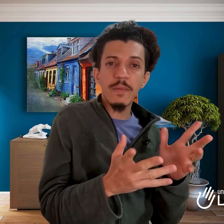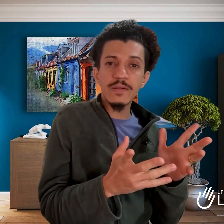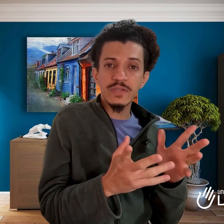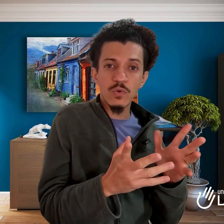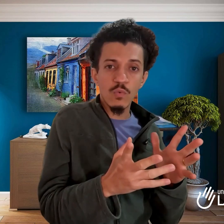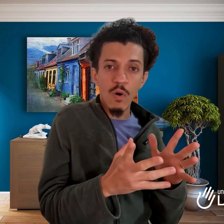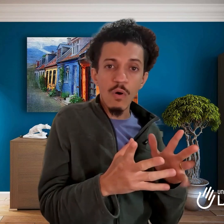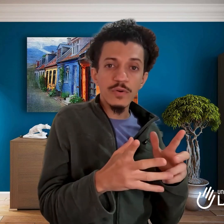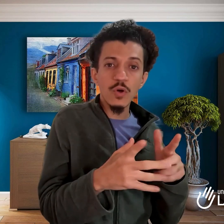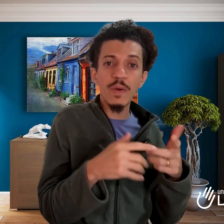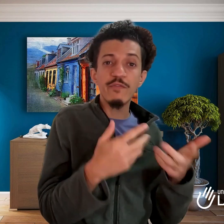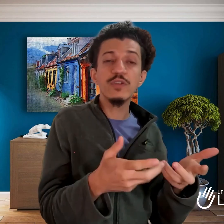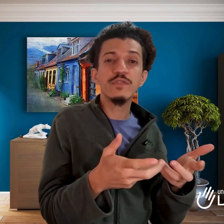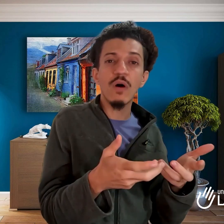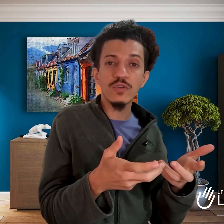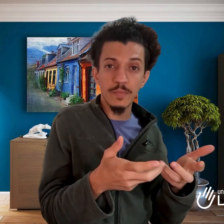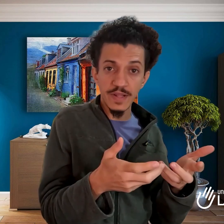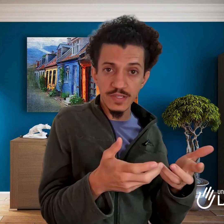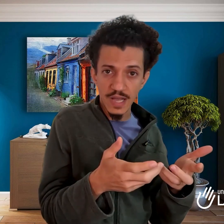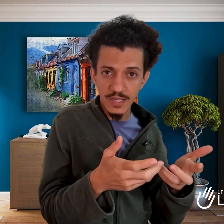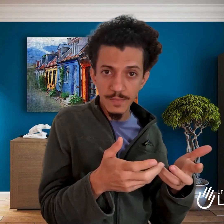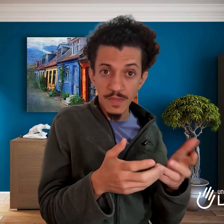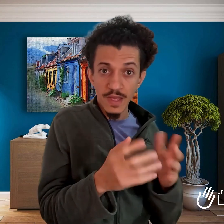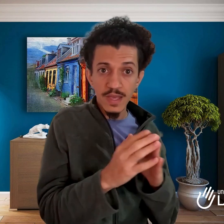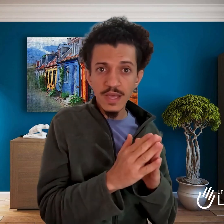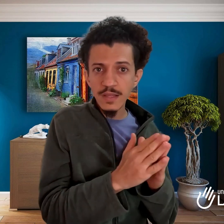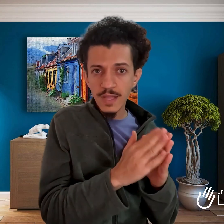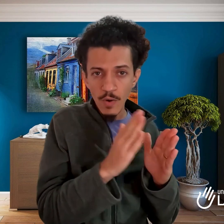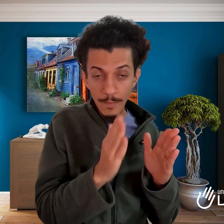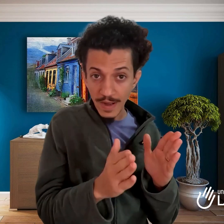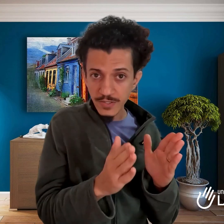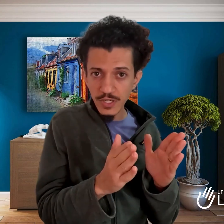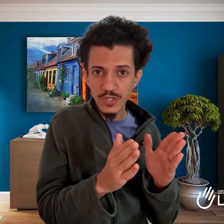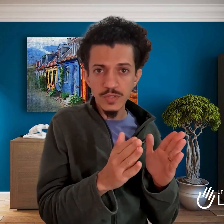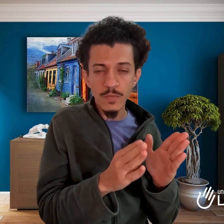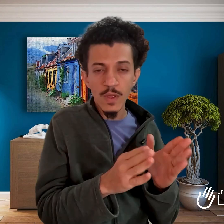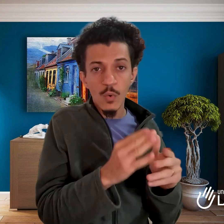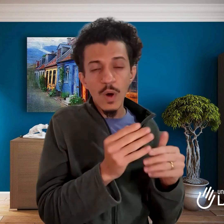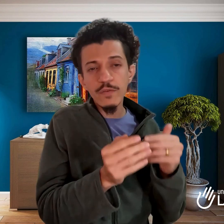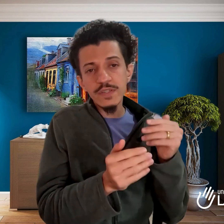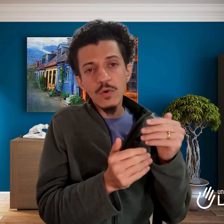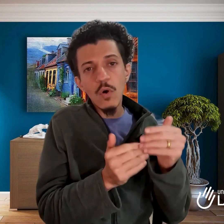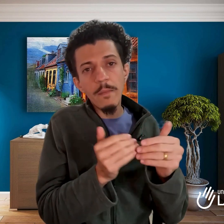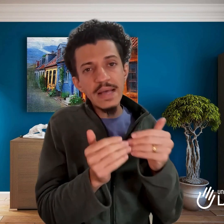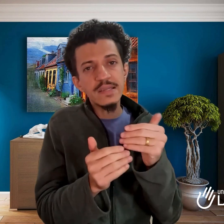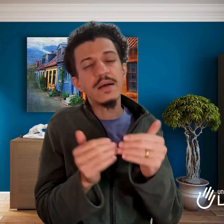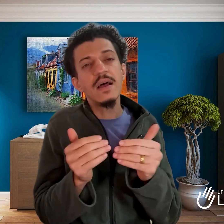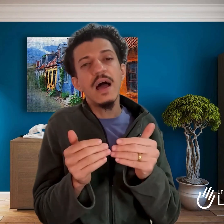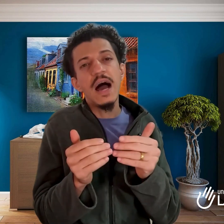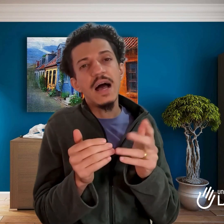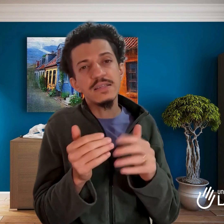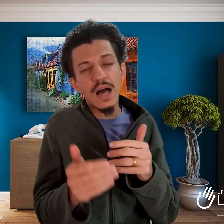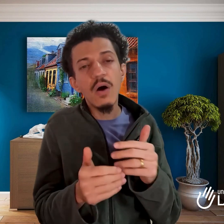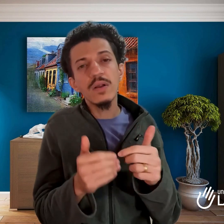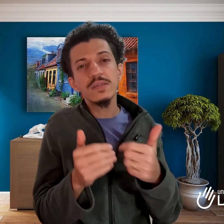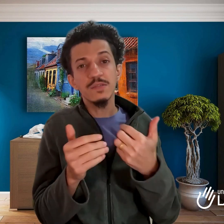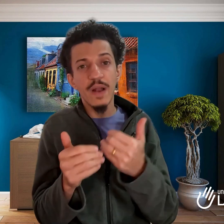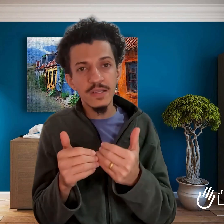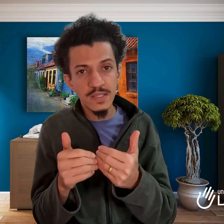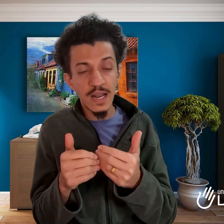exatamente qual que é o seu perfil individual de aprendizagem e então, a partir disso, quando você começa as aulas e as práticas na Libras,